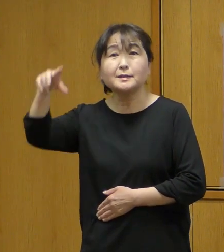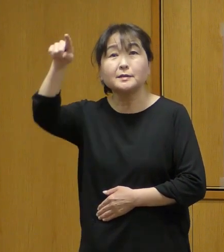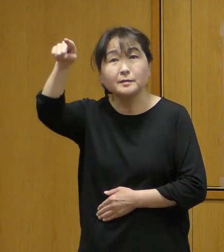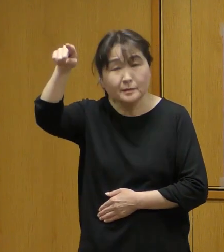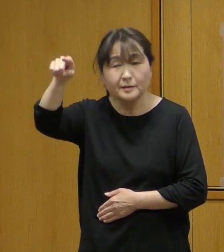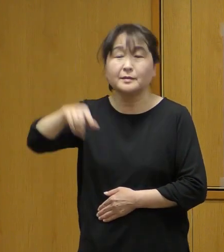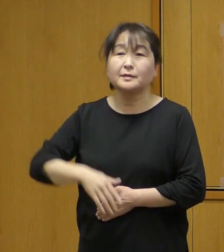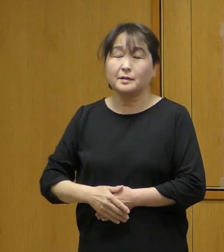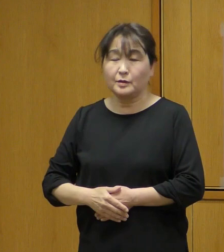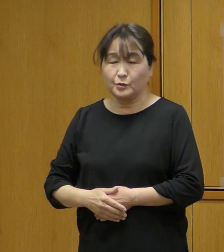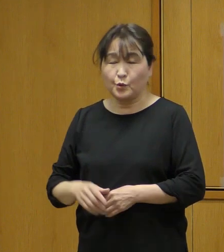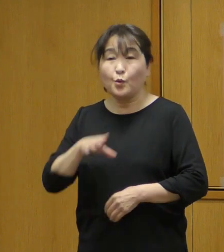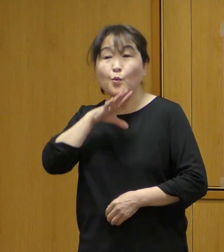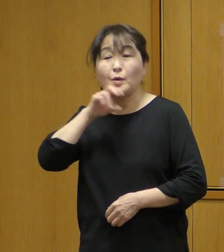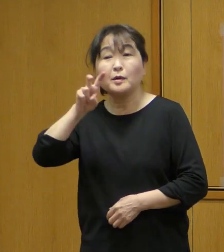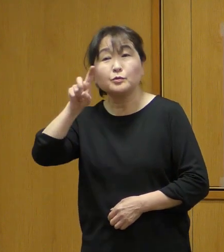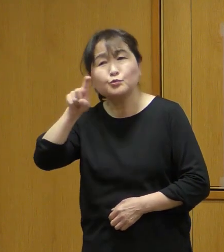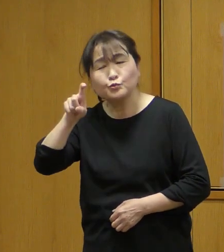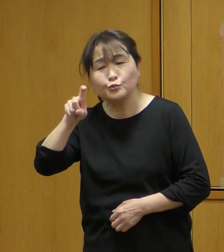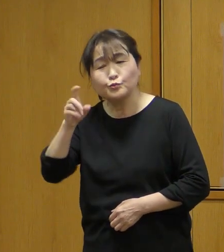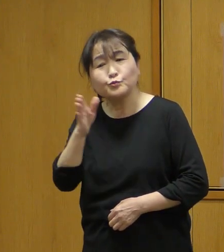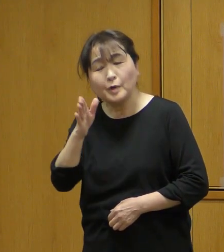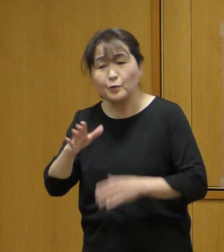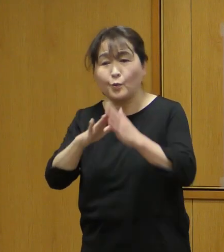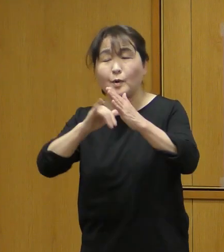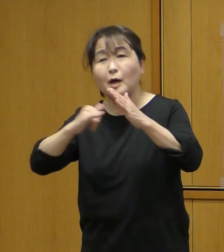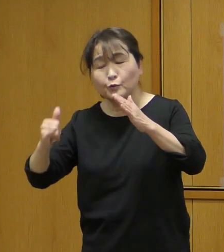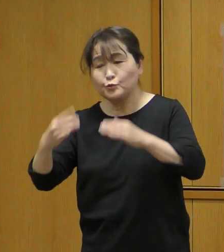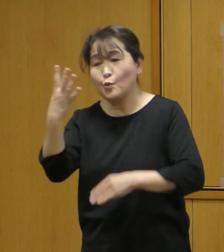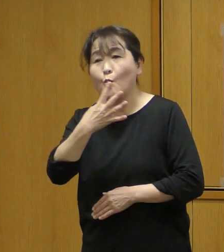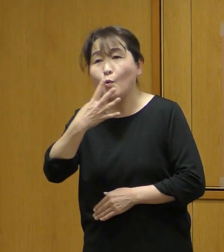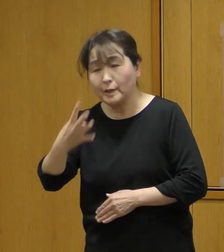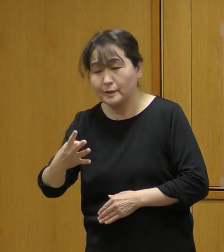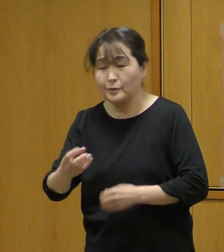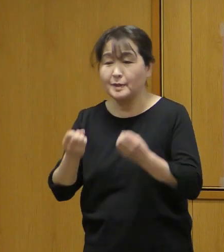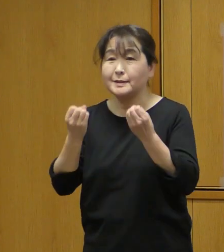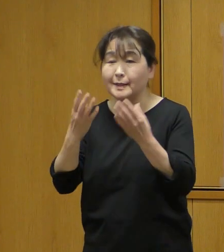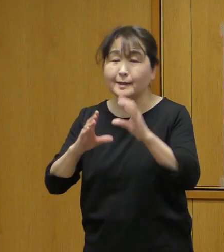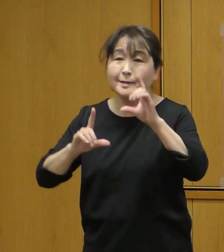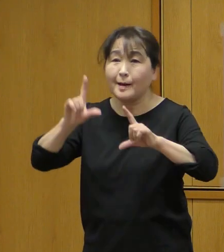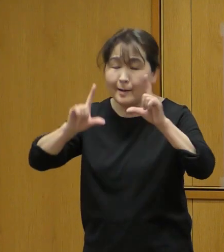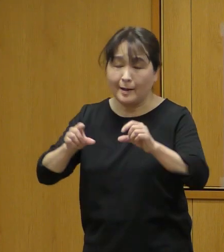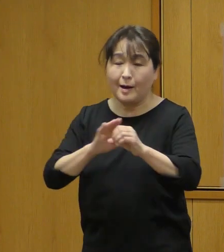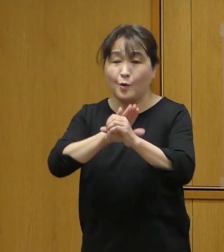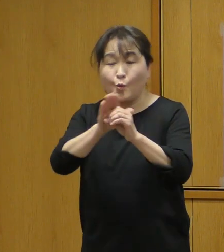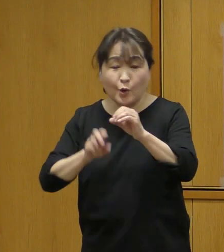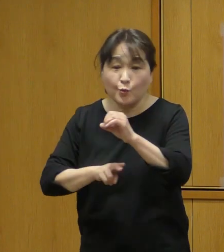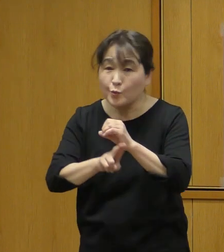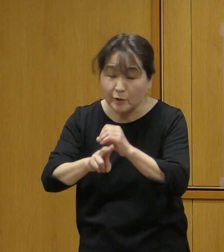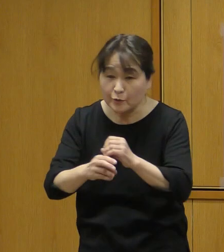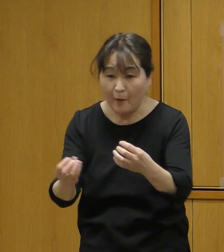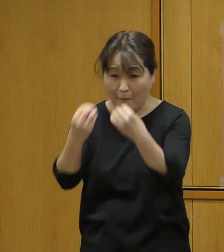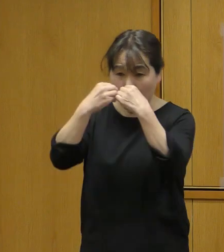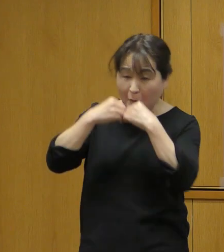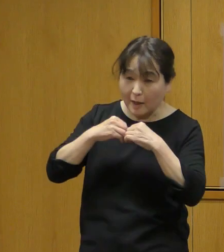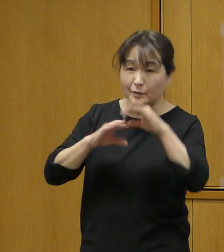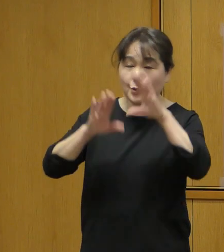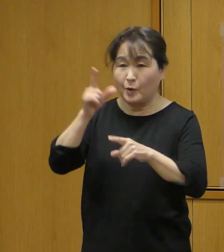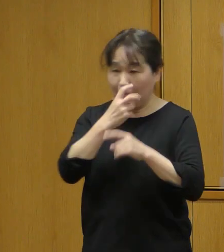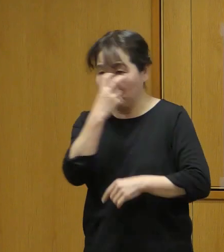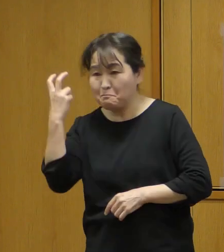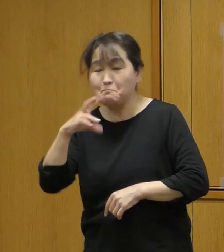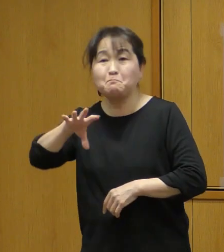ても10代を含めた家族4人の新型コロナウイルスへの感染が確認をされ